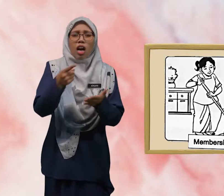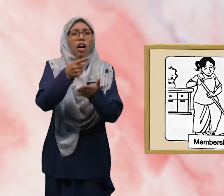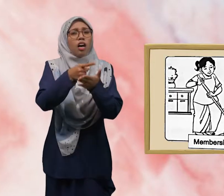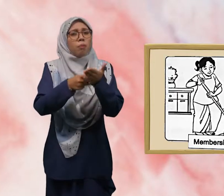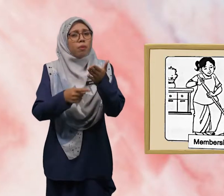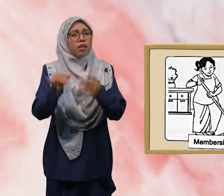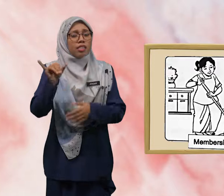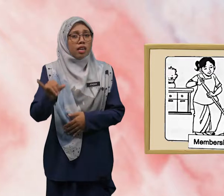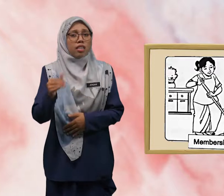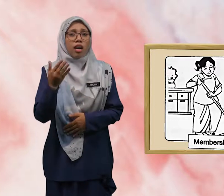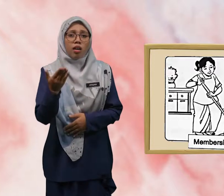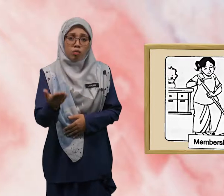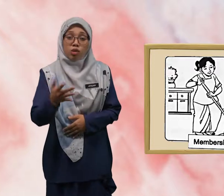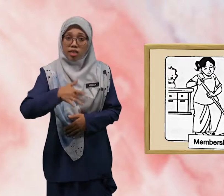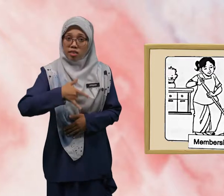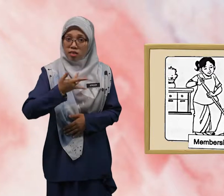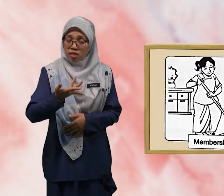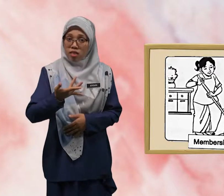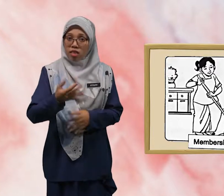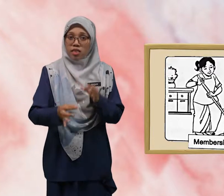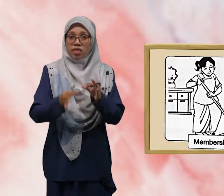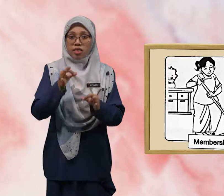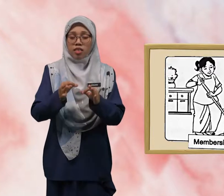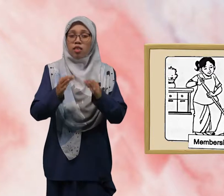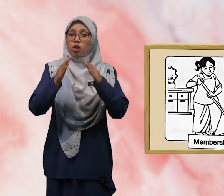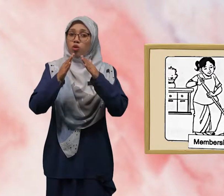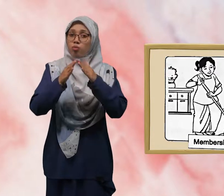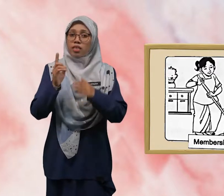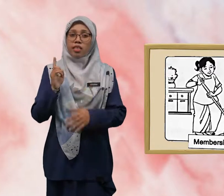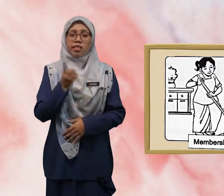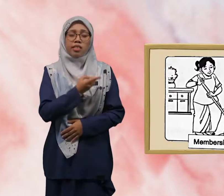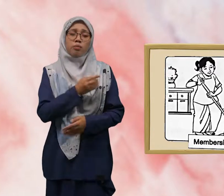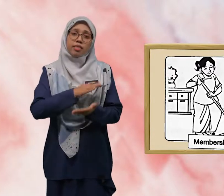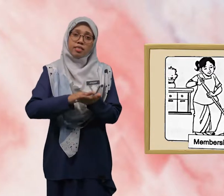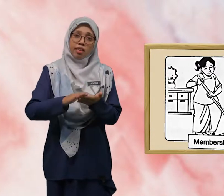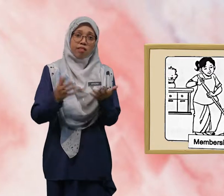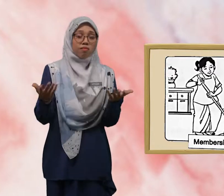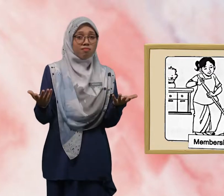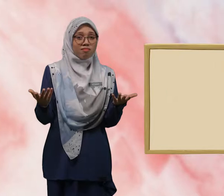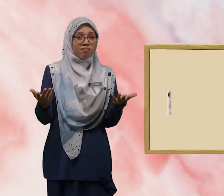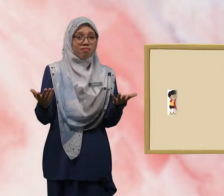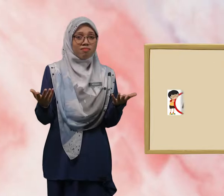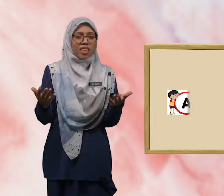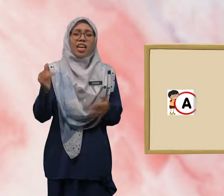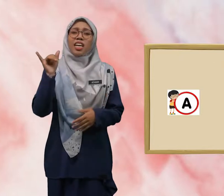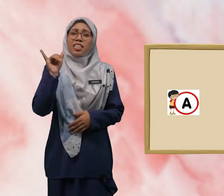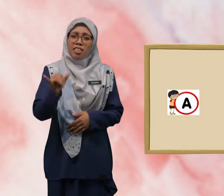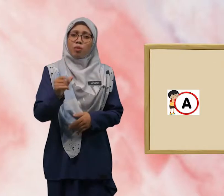apa yang kamu rasa jika rumah kita bersih ya